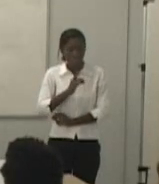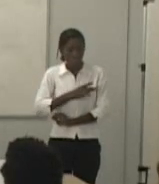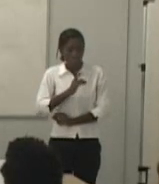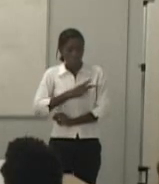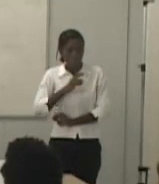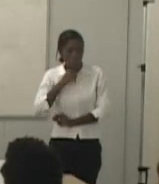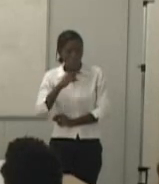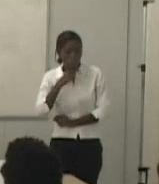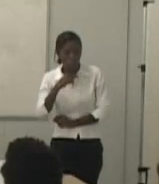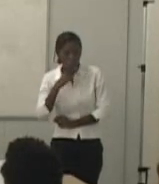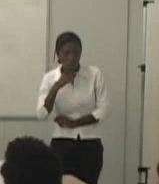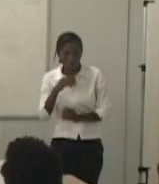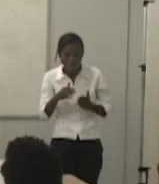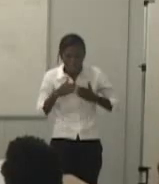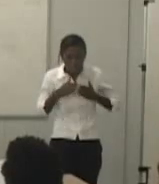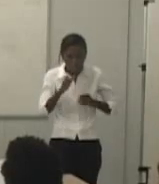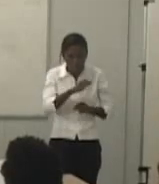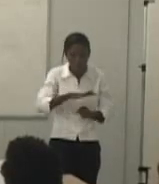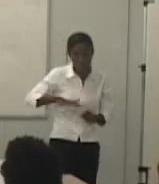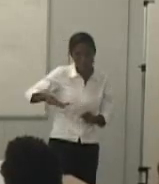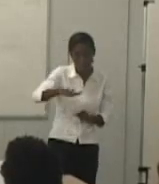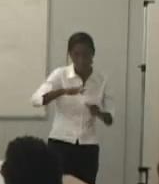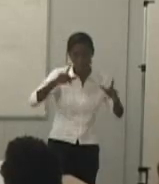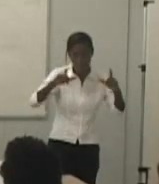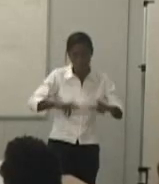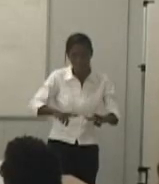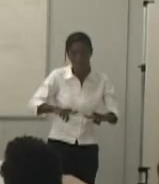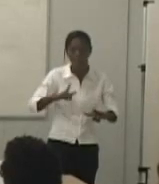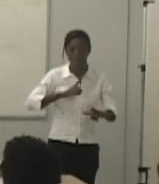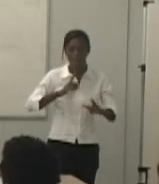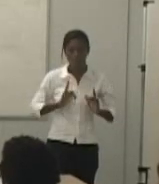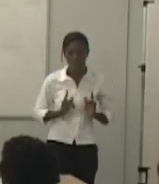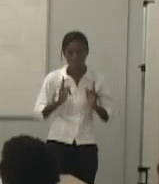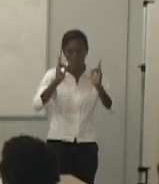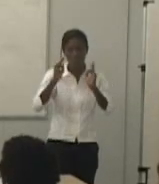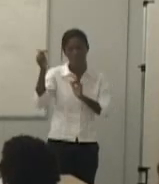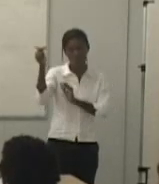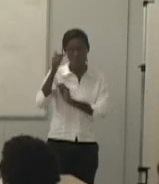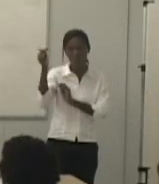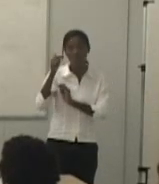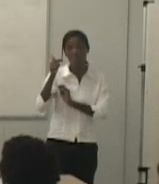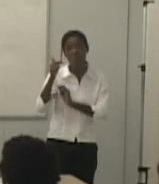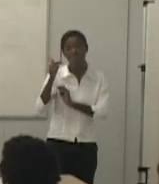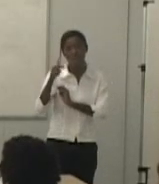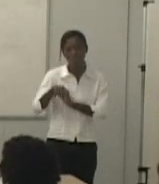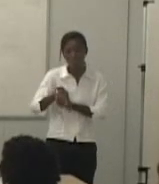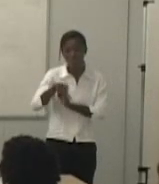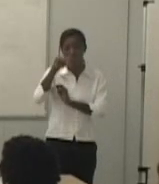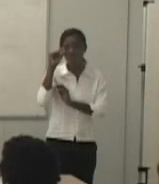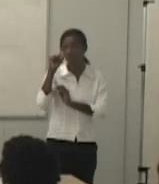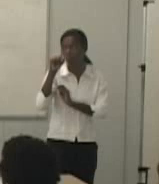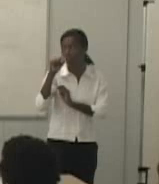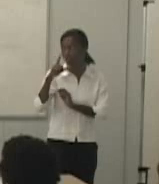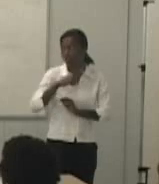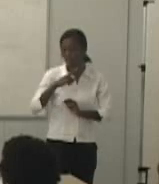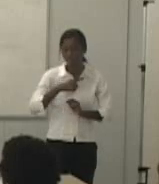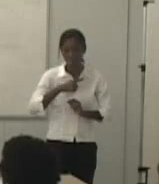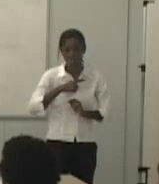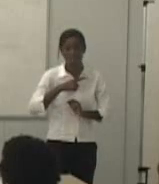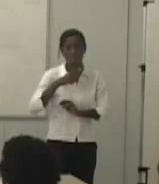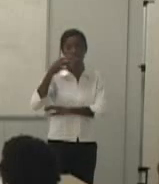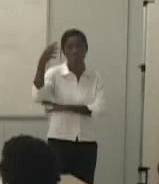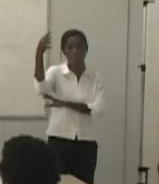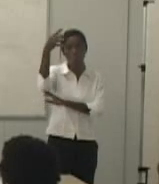ambiental para construir um segundo prédio que estava visto e preferiu optar pela construção de um quarto